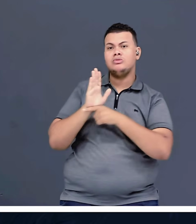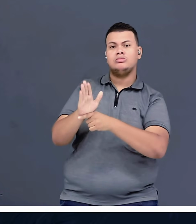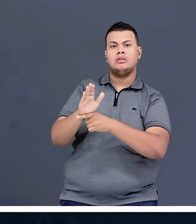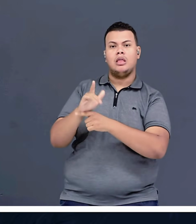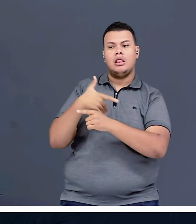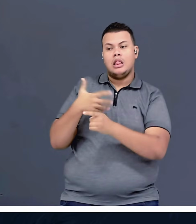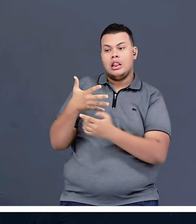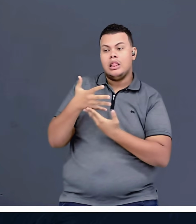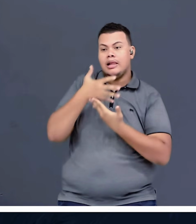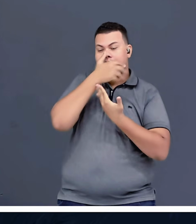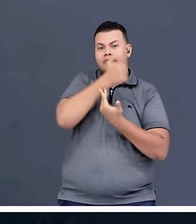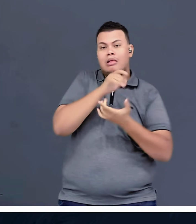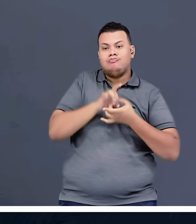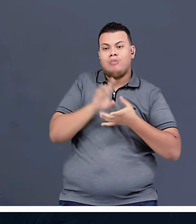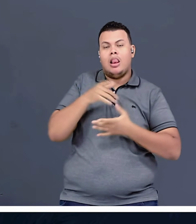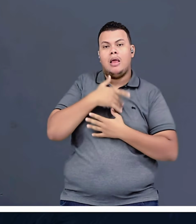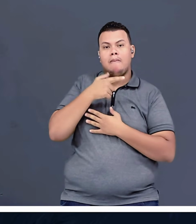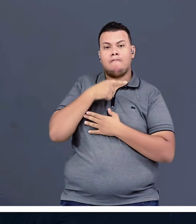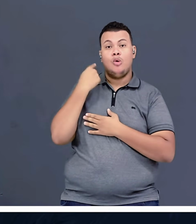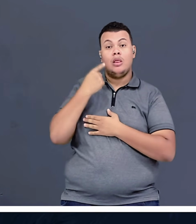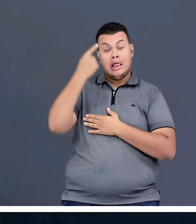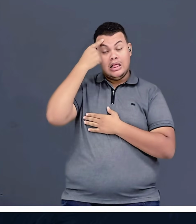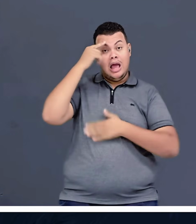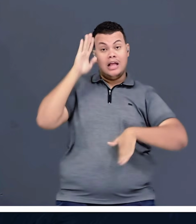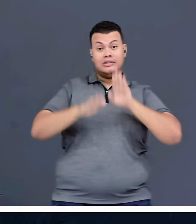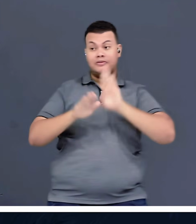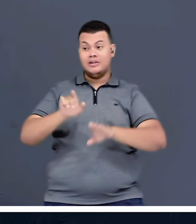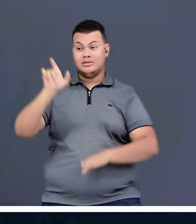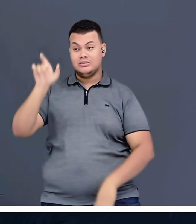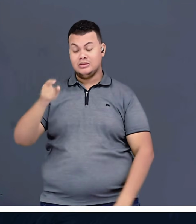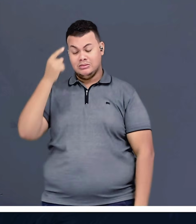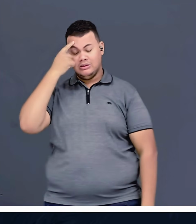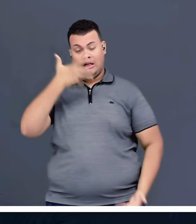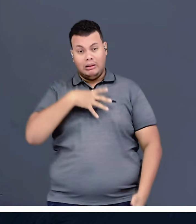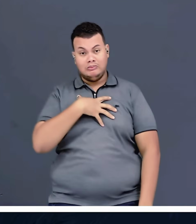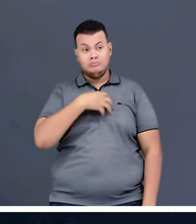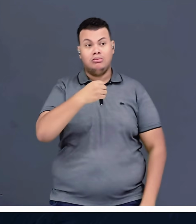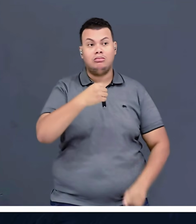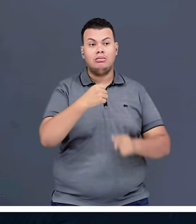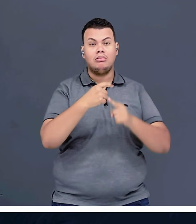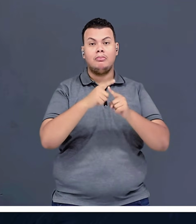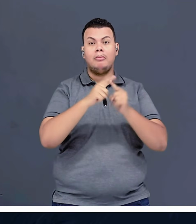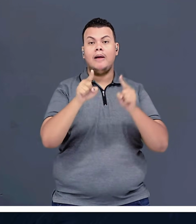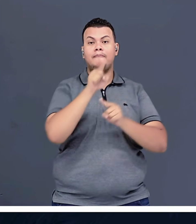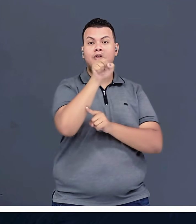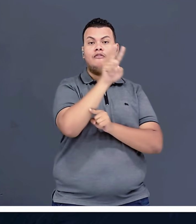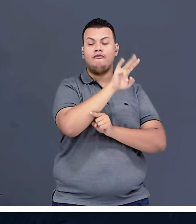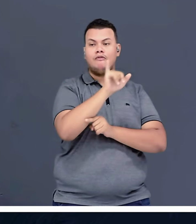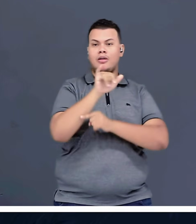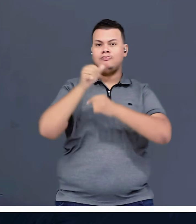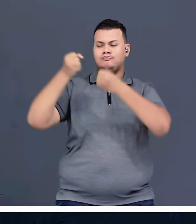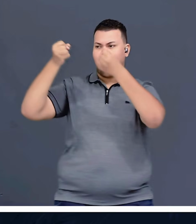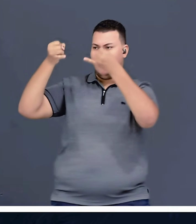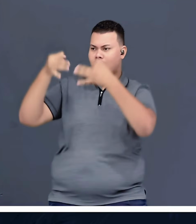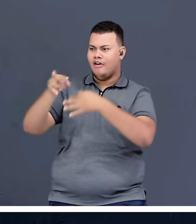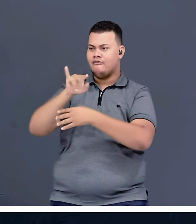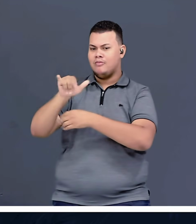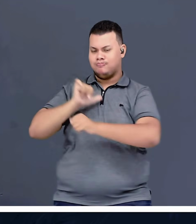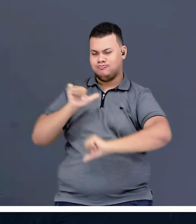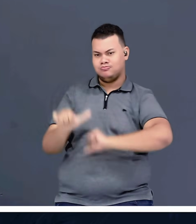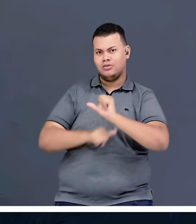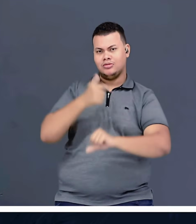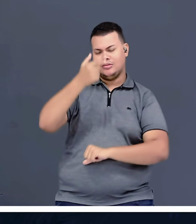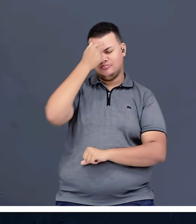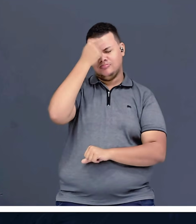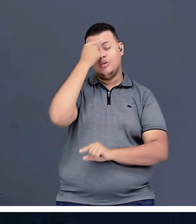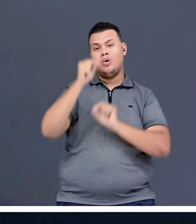morte. Quem sabe ele pensou essa semana em desistir da vida e Deus vai te usar para isso. Porque a mentalidade de abundância sempre vai nos colocar